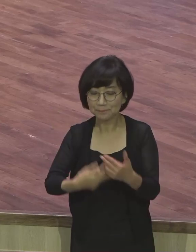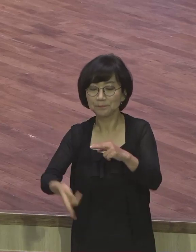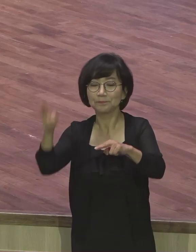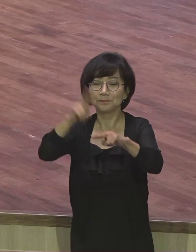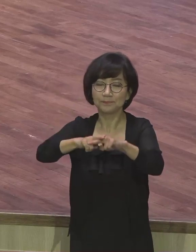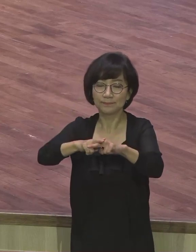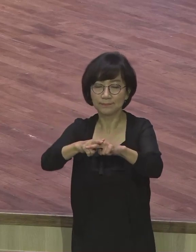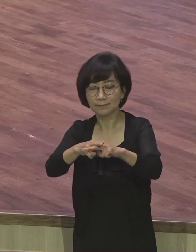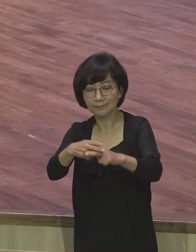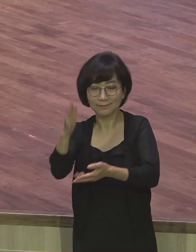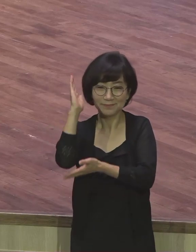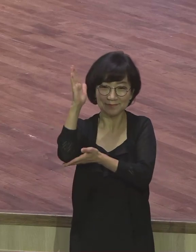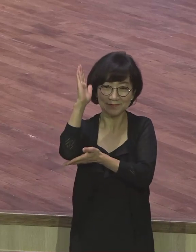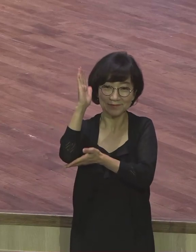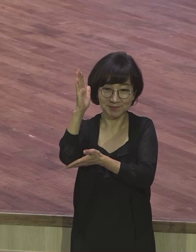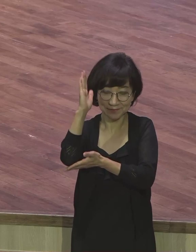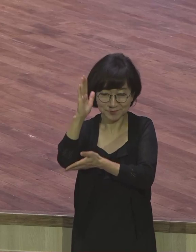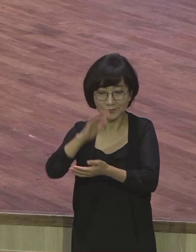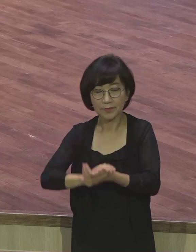질문했습니다.